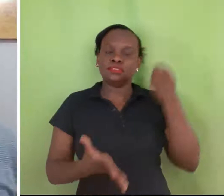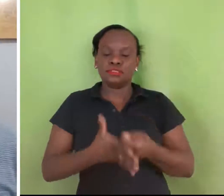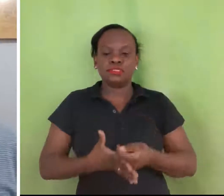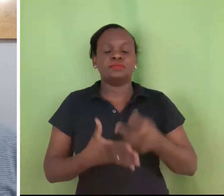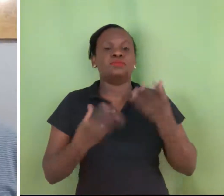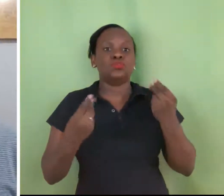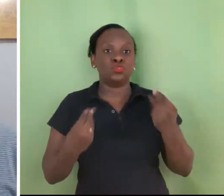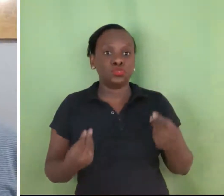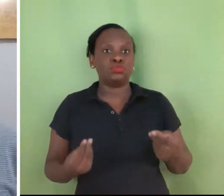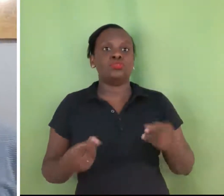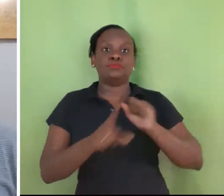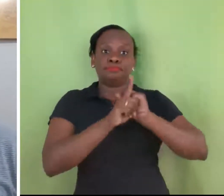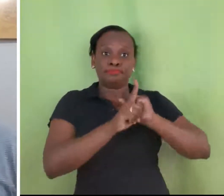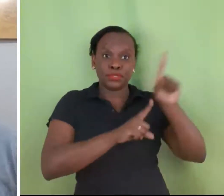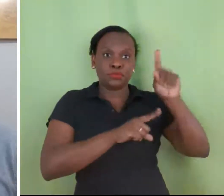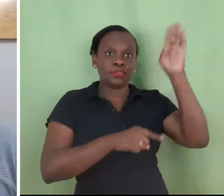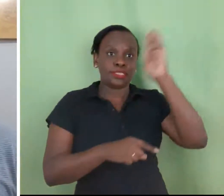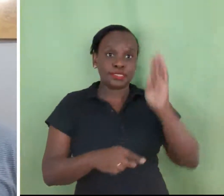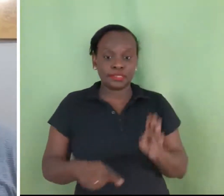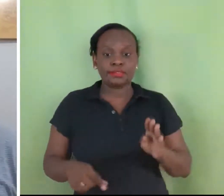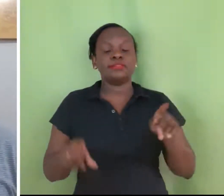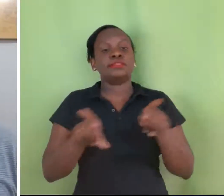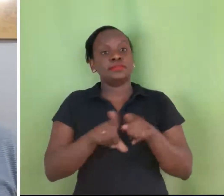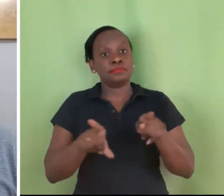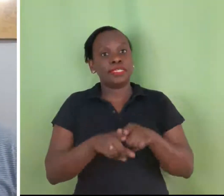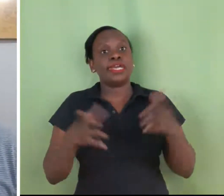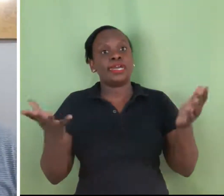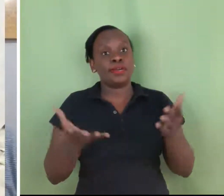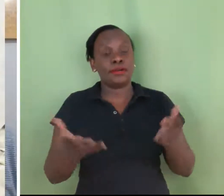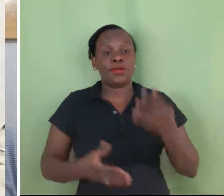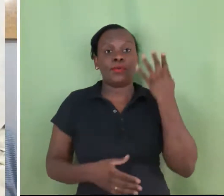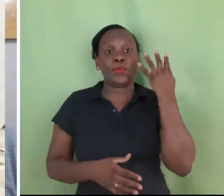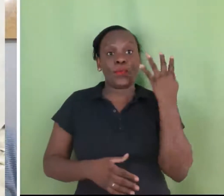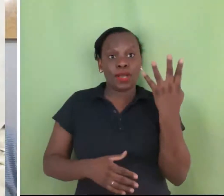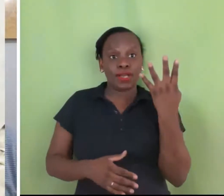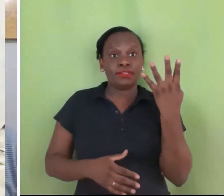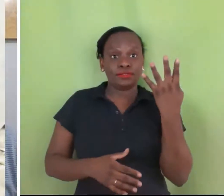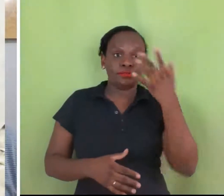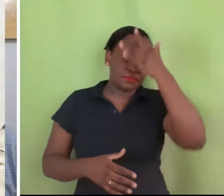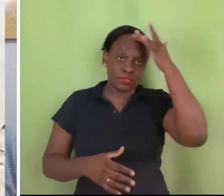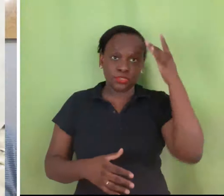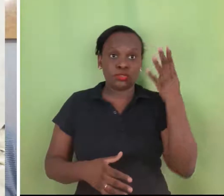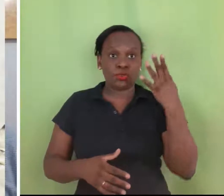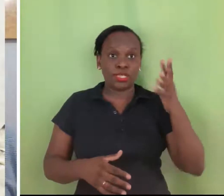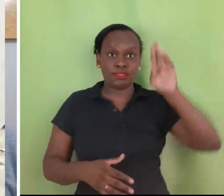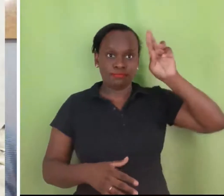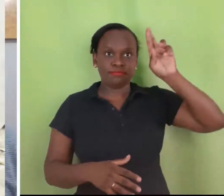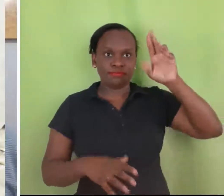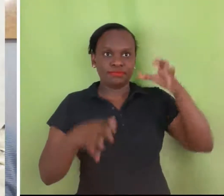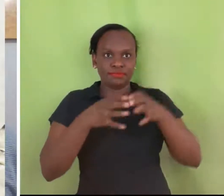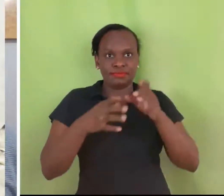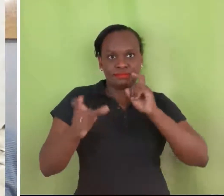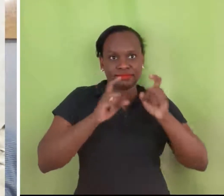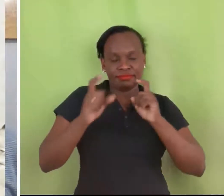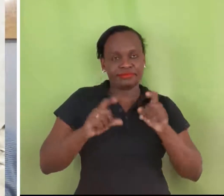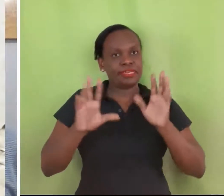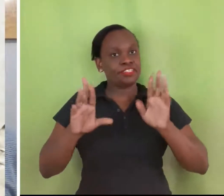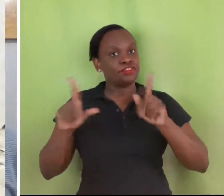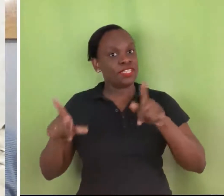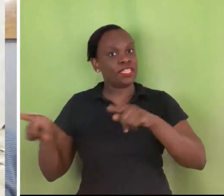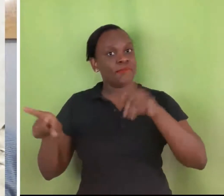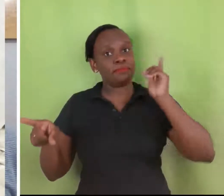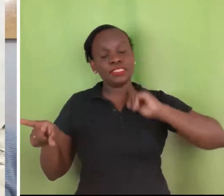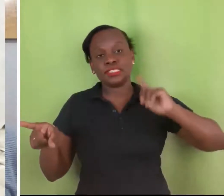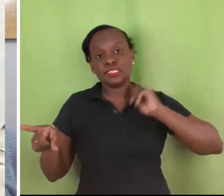Muitos condenados a serem expulsos do Brasil e, né, dessa vez, quatro dos líderes que, diferente do que aconteceu